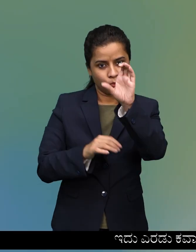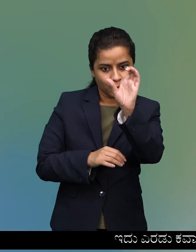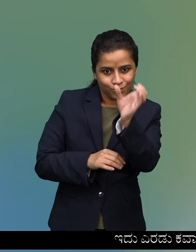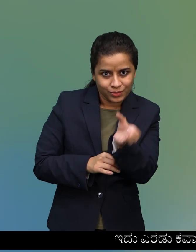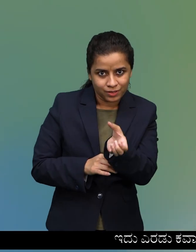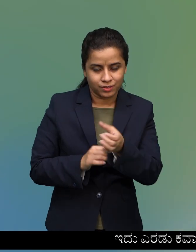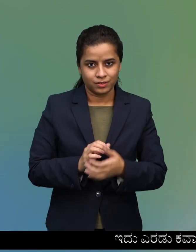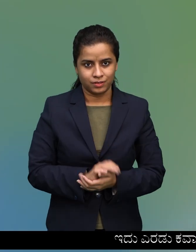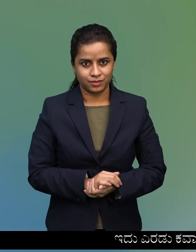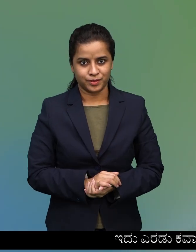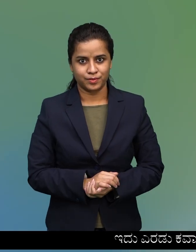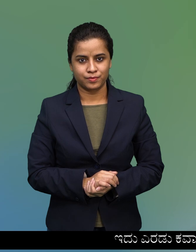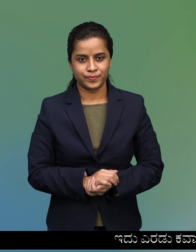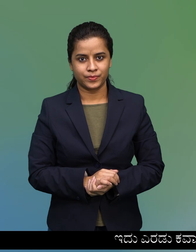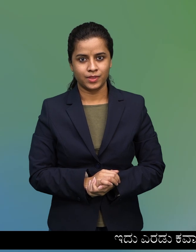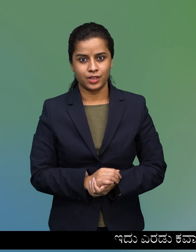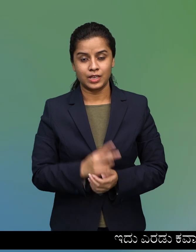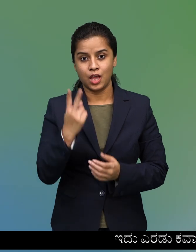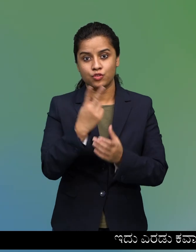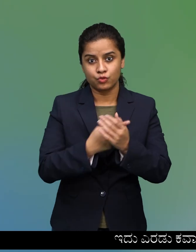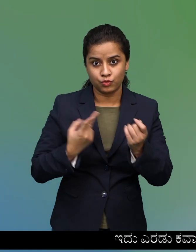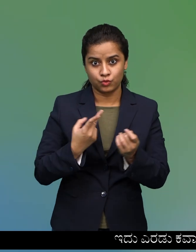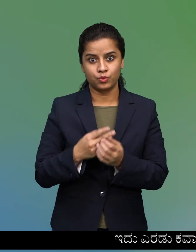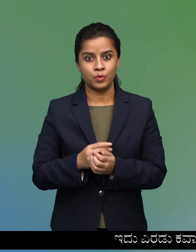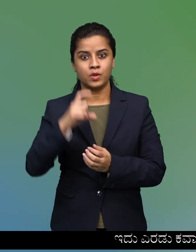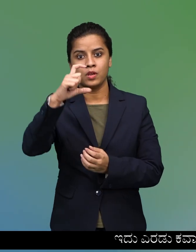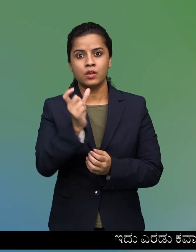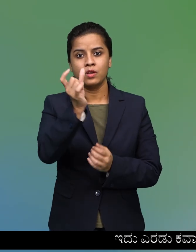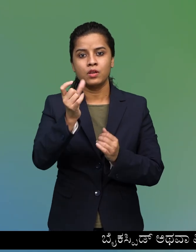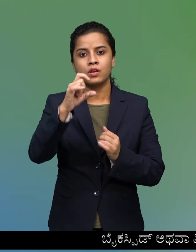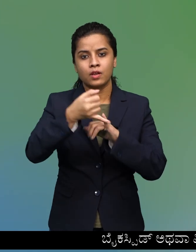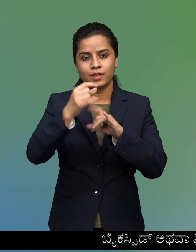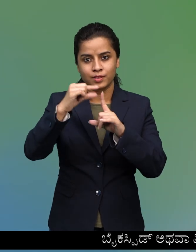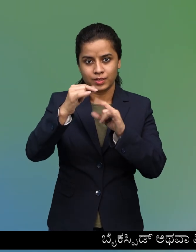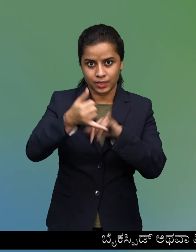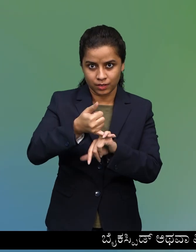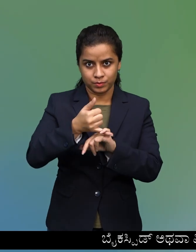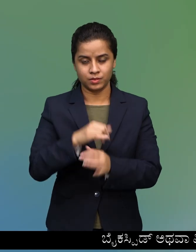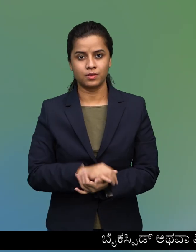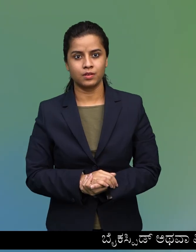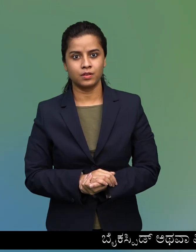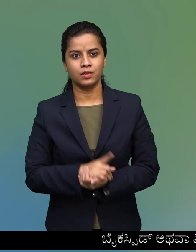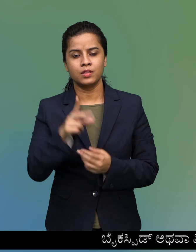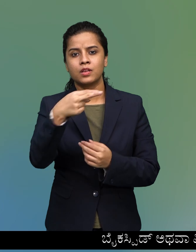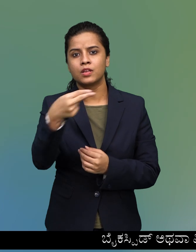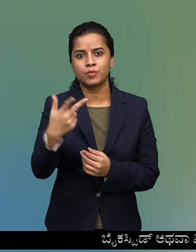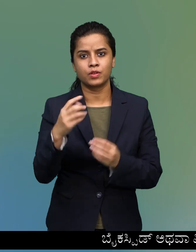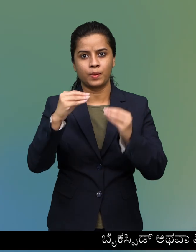ಇದು 2 ಕವಾಟಗಳನ್ನು ಹೊಂದಿದೆ ಮತ್ತು ಆದ್ದರಿಂದ ಬೈಟೆಸೆಡ್ ಅಥವಾ ಮಿಟ್ರಲ್ ವಾಲ್ವ್ ಎಂದು